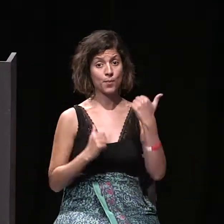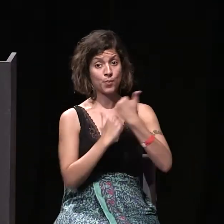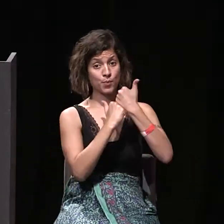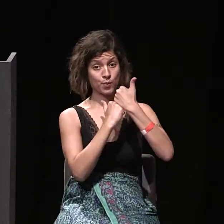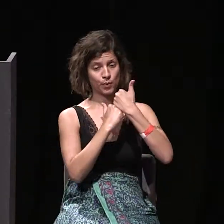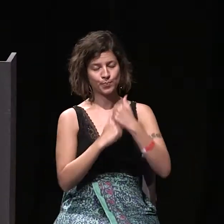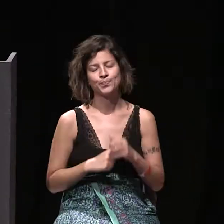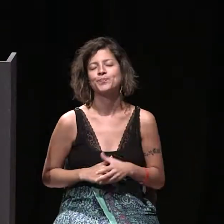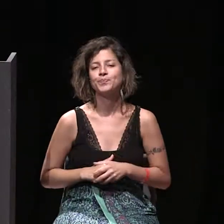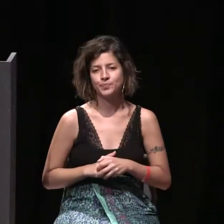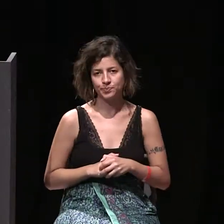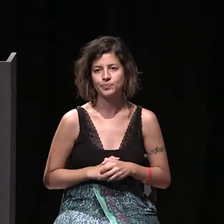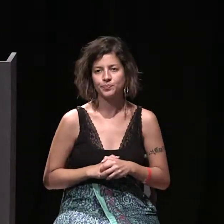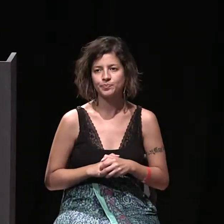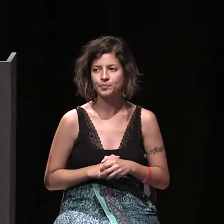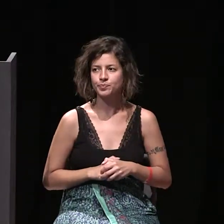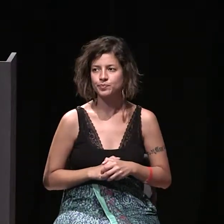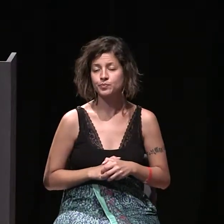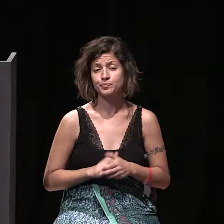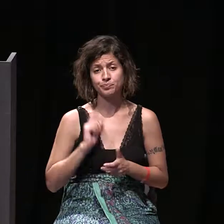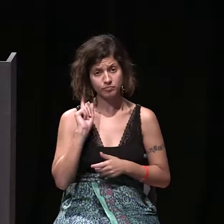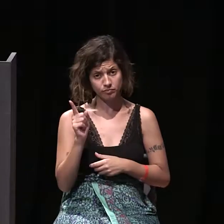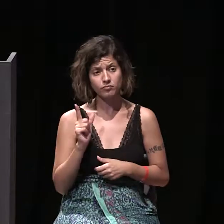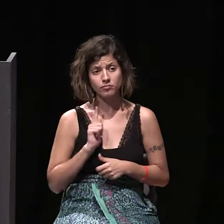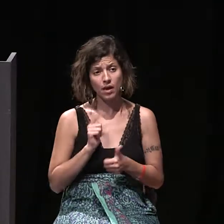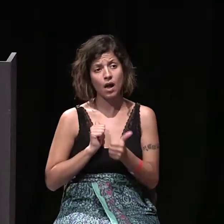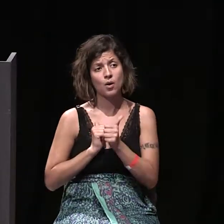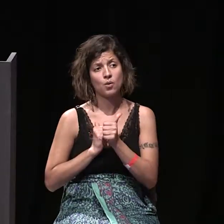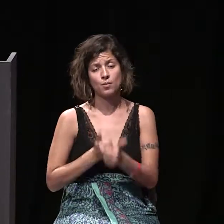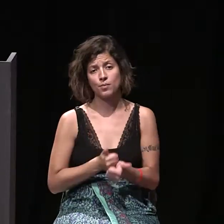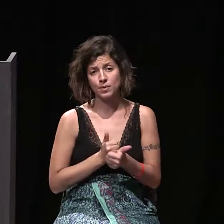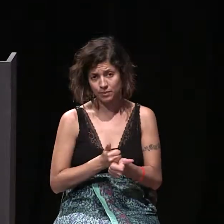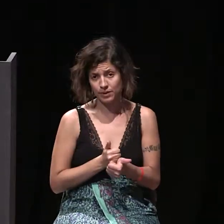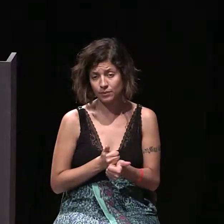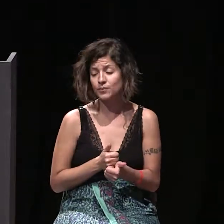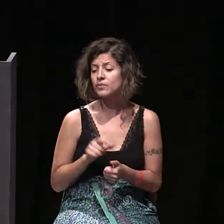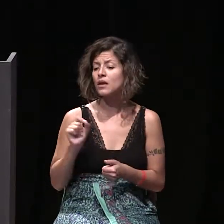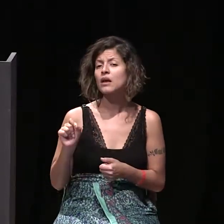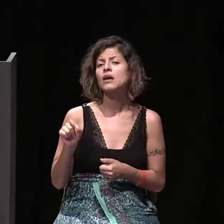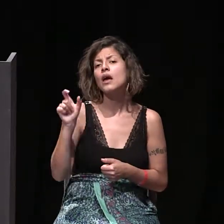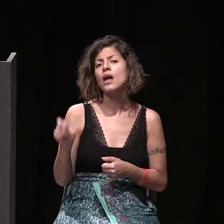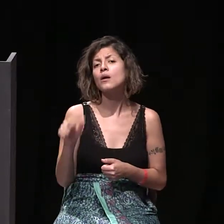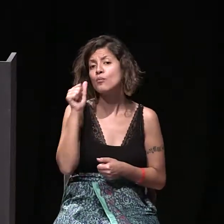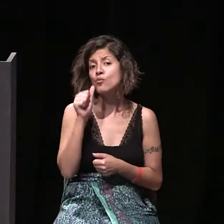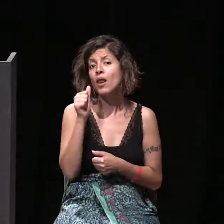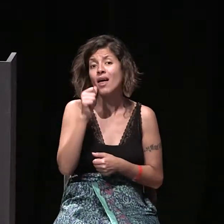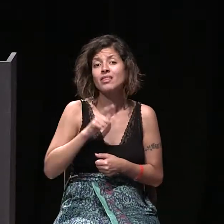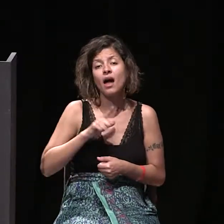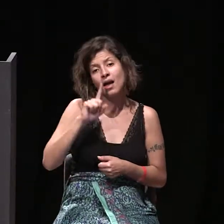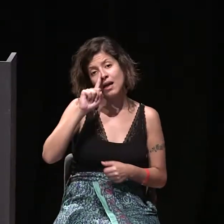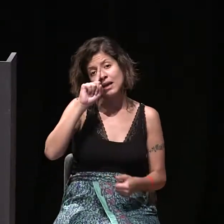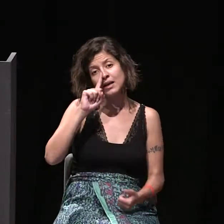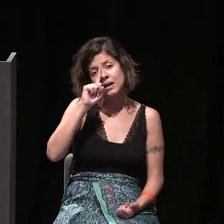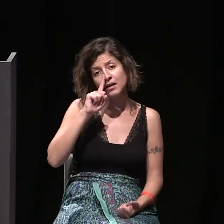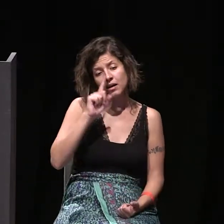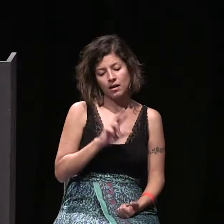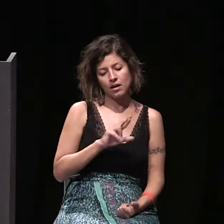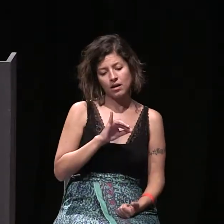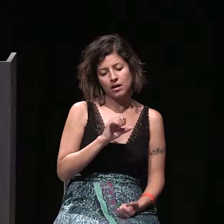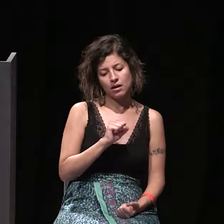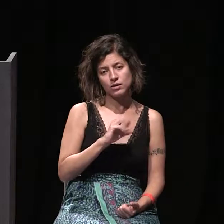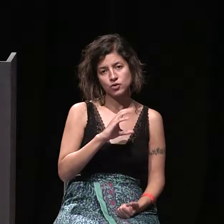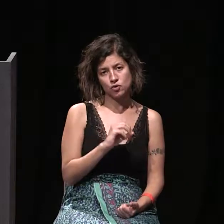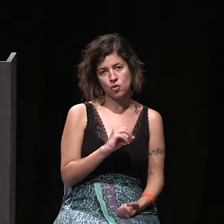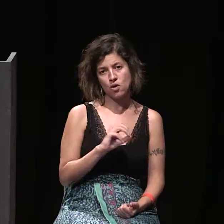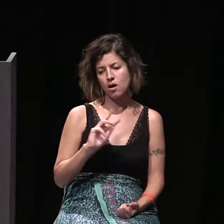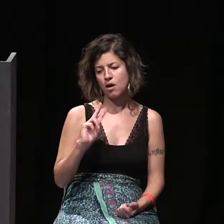esse acompanhamento que a gente presta lá é para as mulheres que a gente chama de risco habitual. Então, são mulheres com a